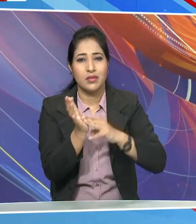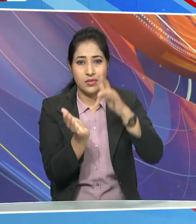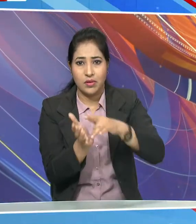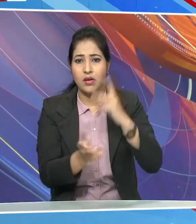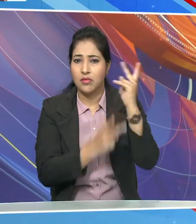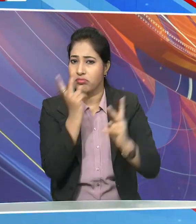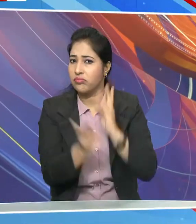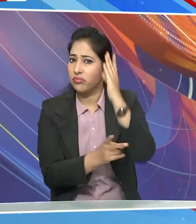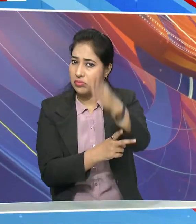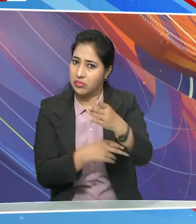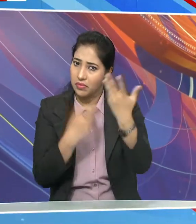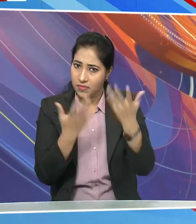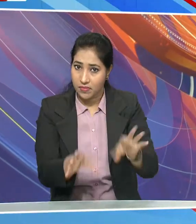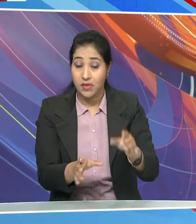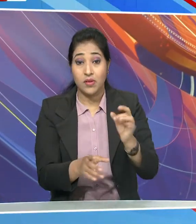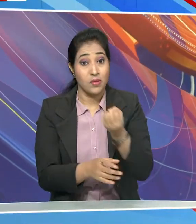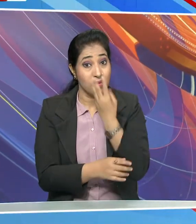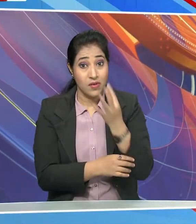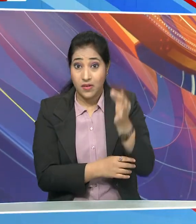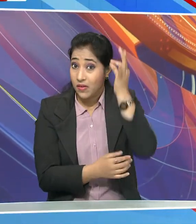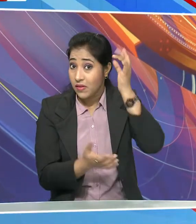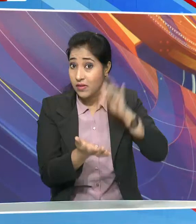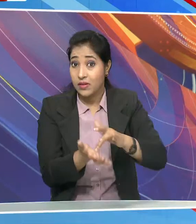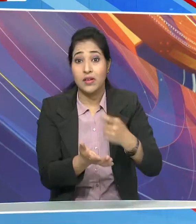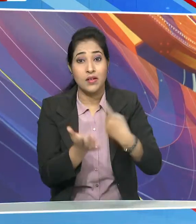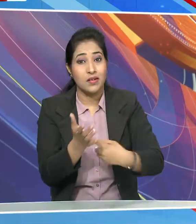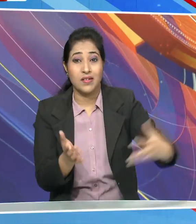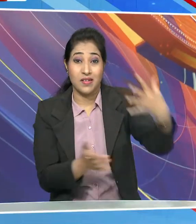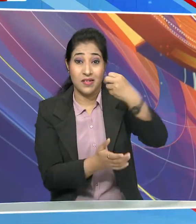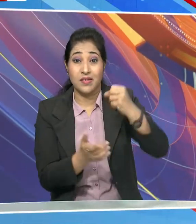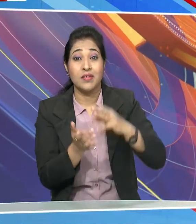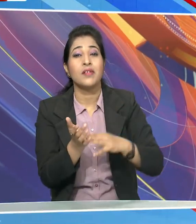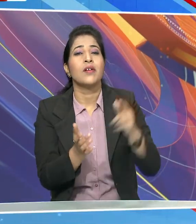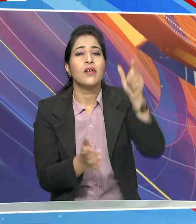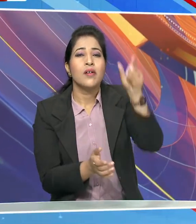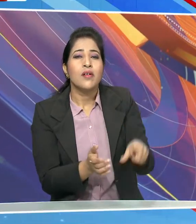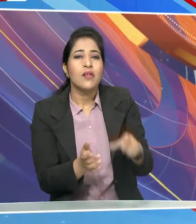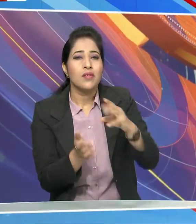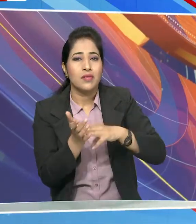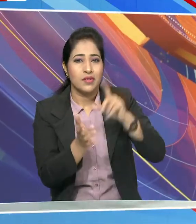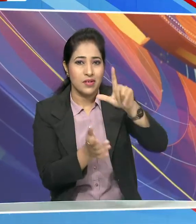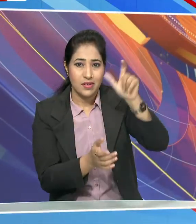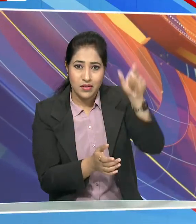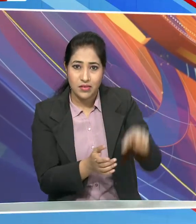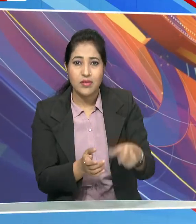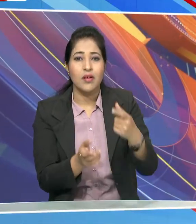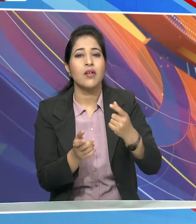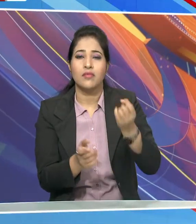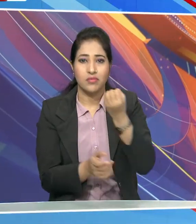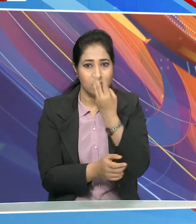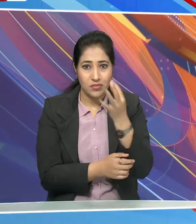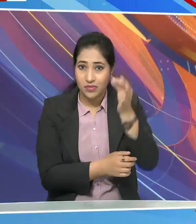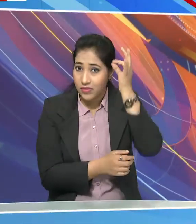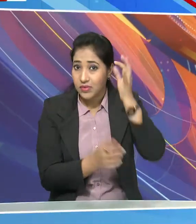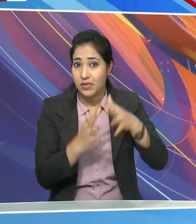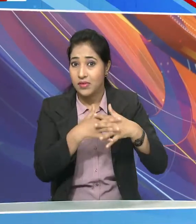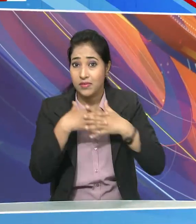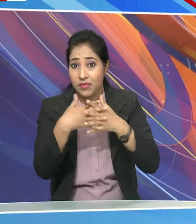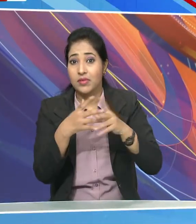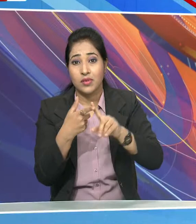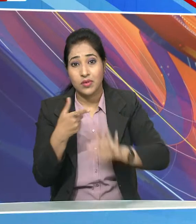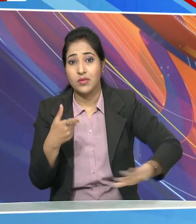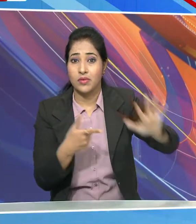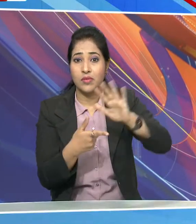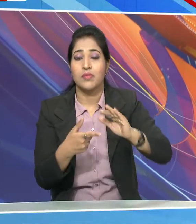यात्रा पर रावण हो गई क्रोएशिया में राज्य मंत्री मीनाक्षी लेखी आज क्रोएशिया विदेश और यूरोपीय मामलों के मंत्रालय द्वारा